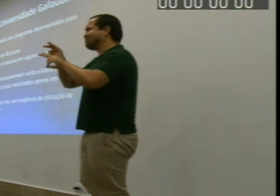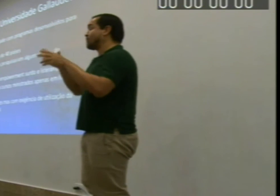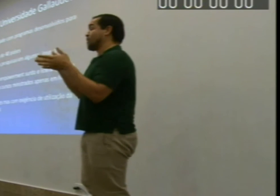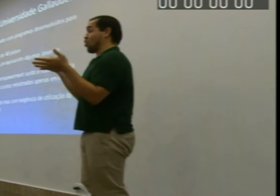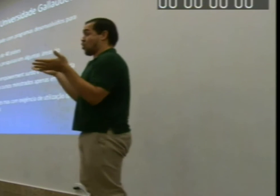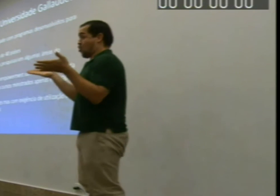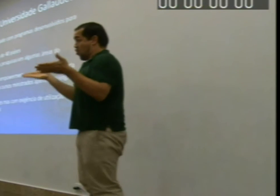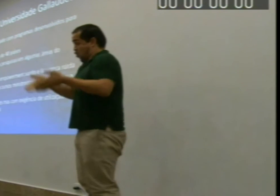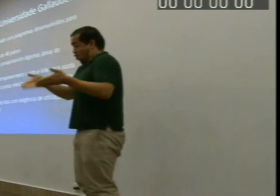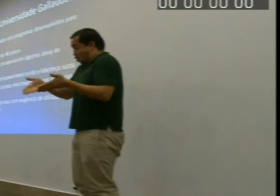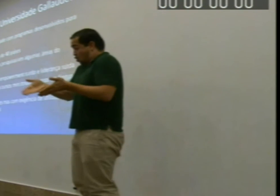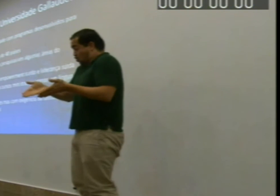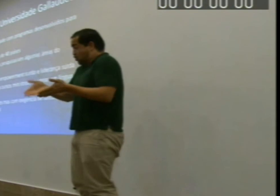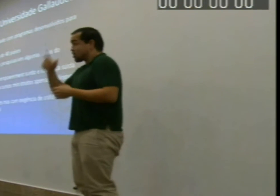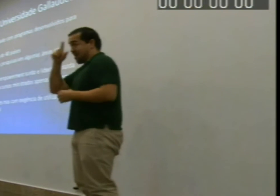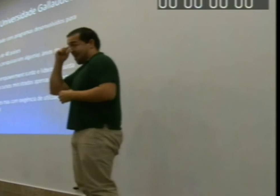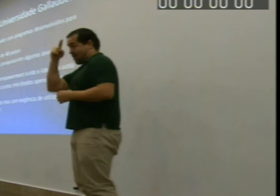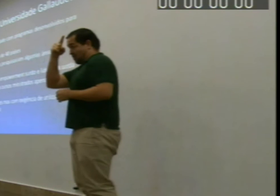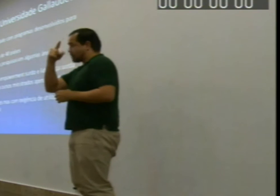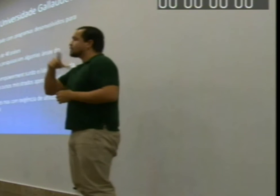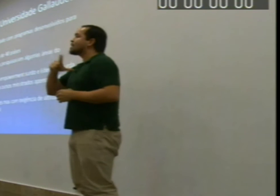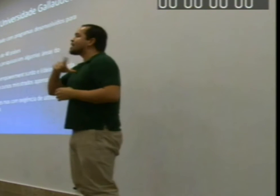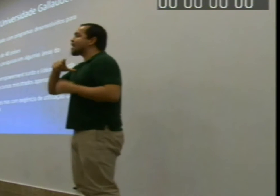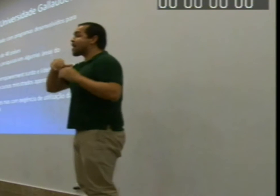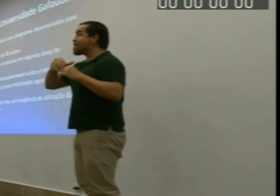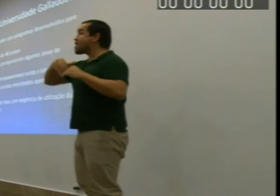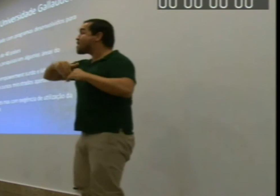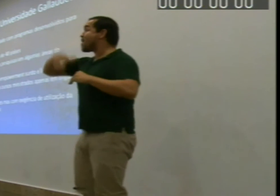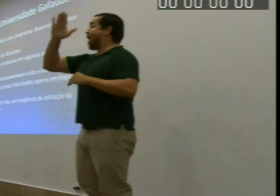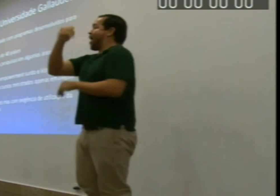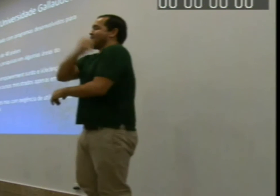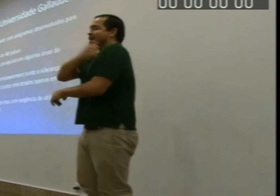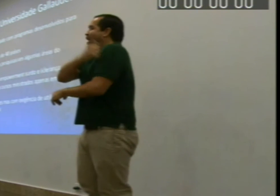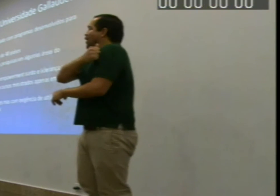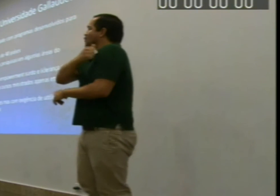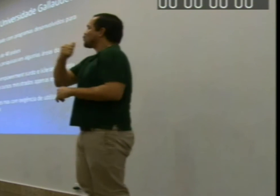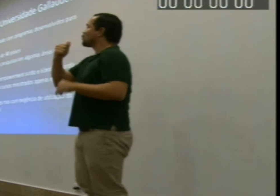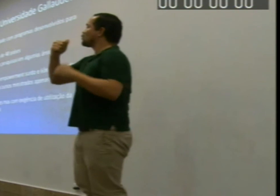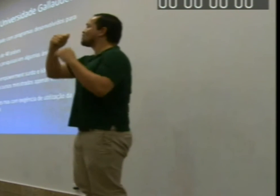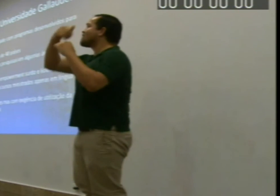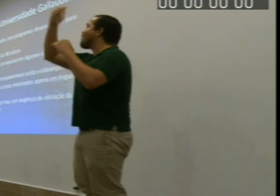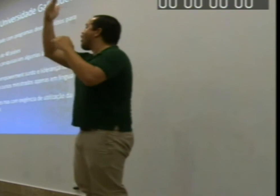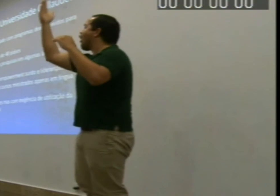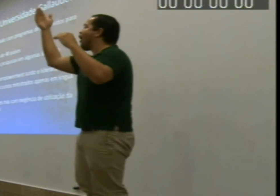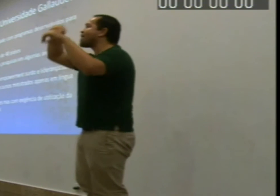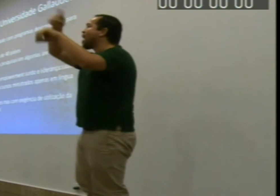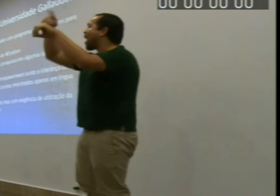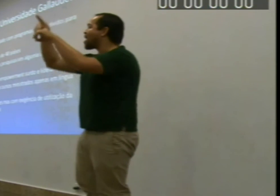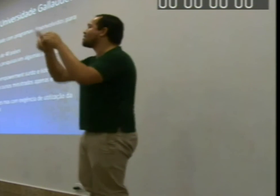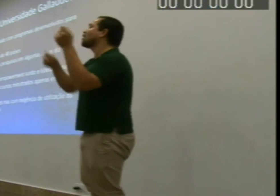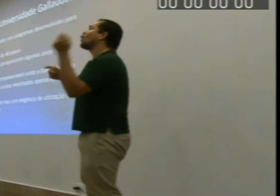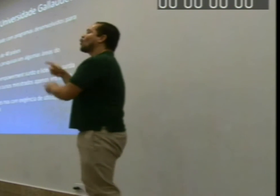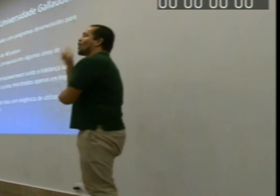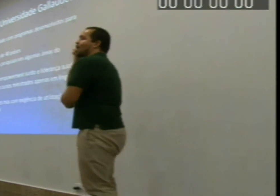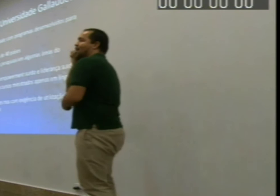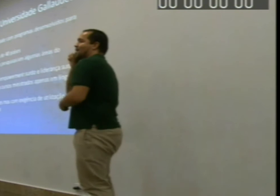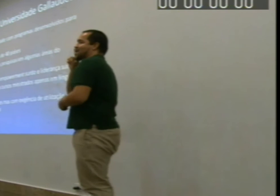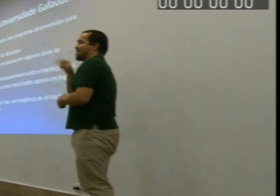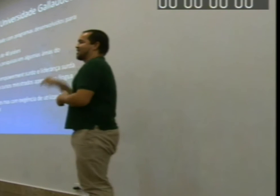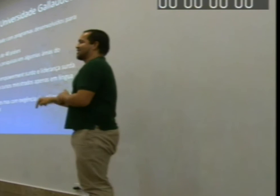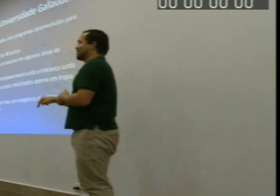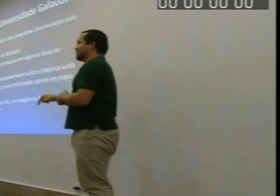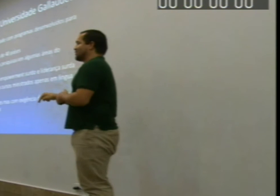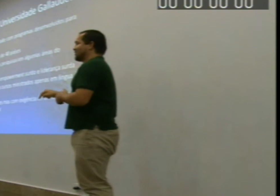lugares mesmo e hoje a galaud tem mais de mais alunos de fora de outros